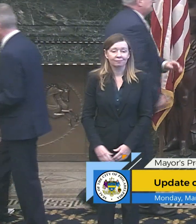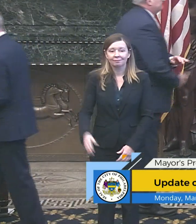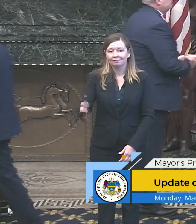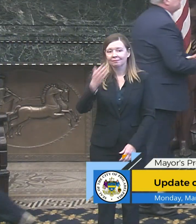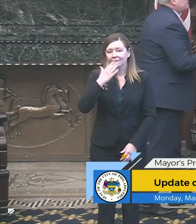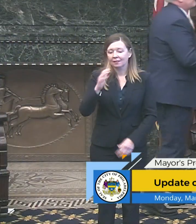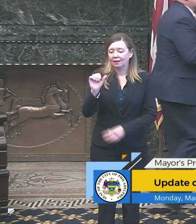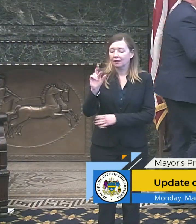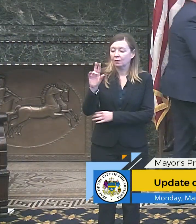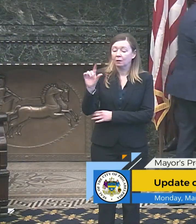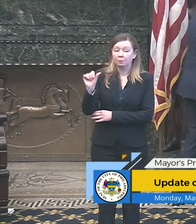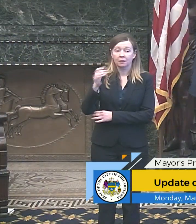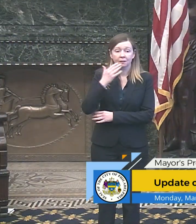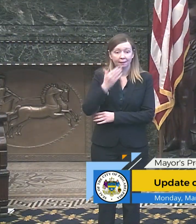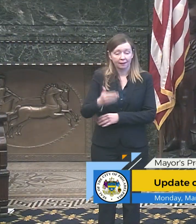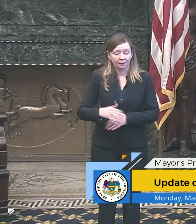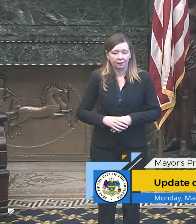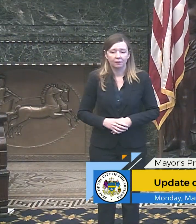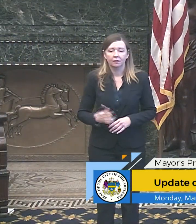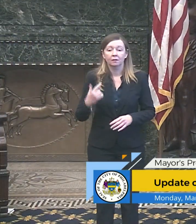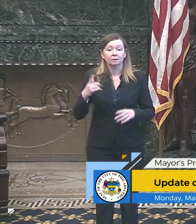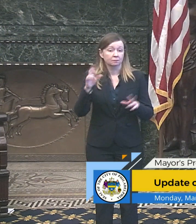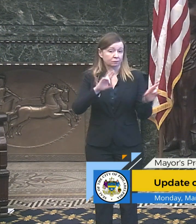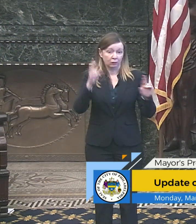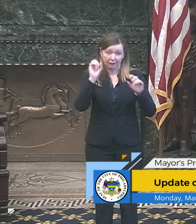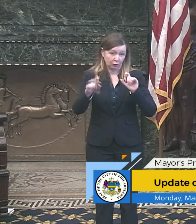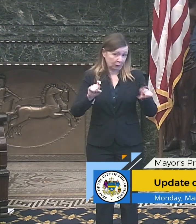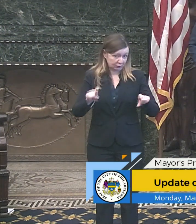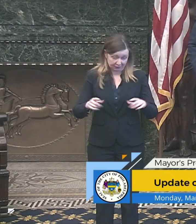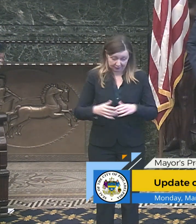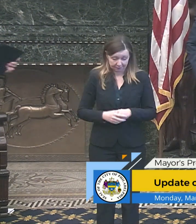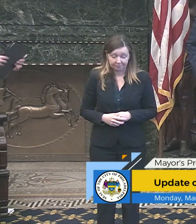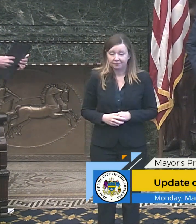Thank you, Armando. We are open for questions.